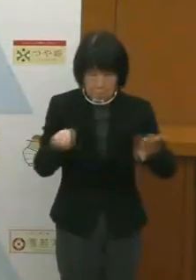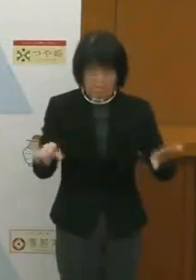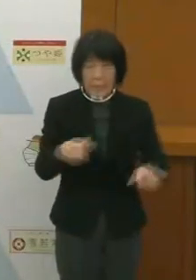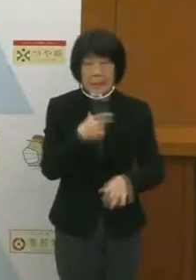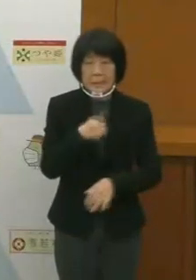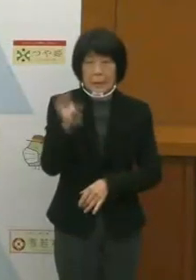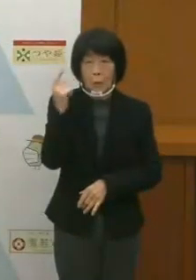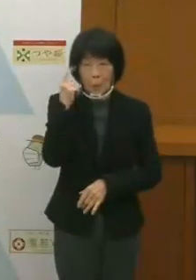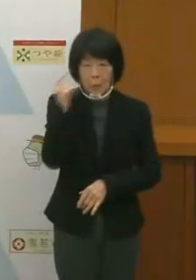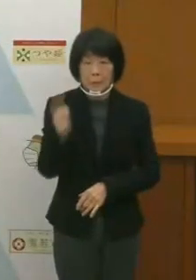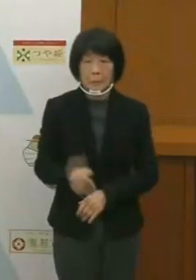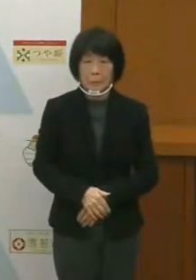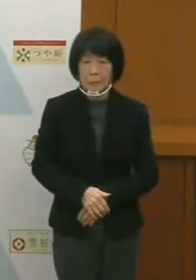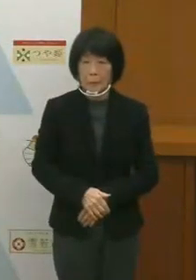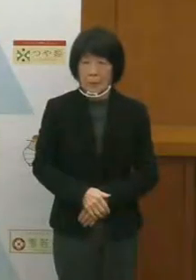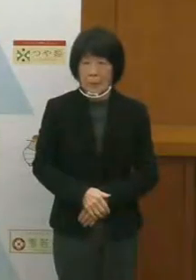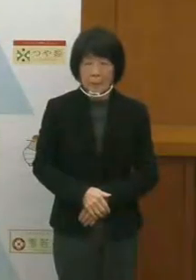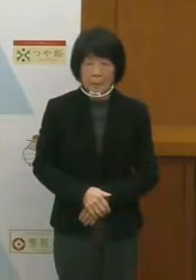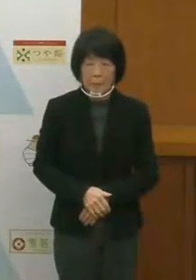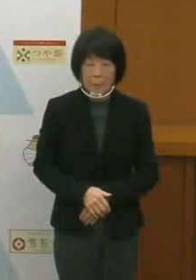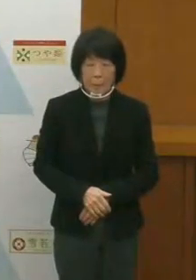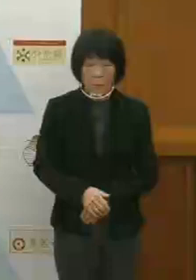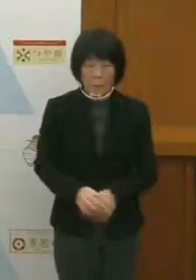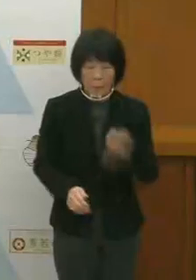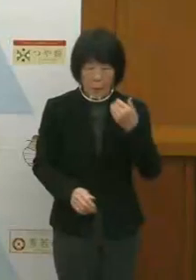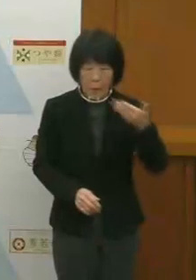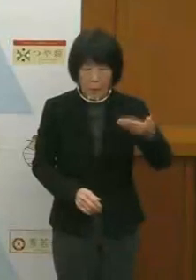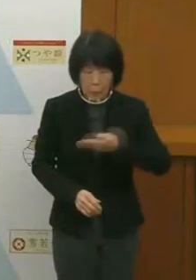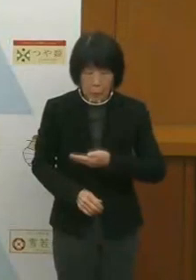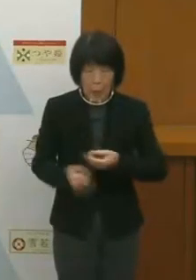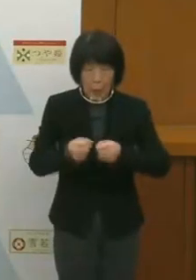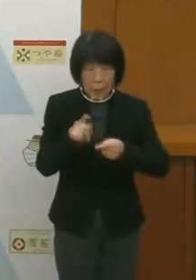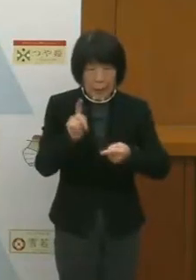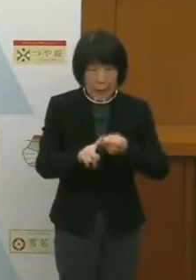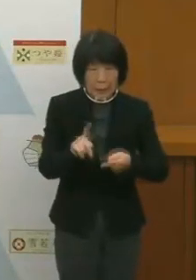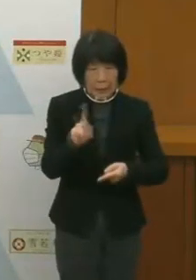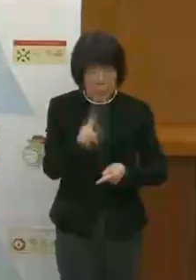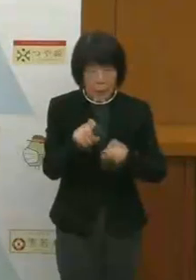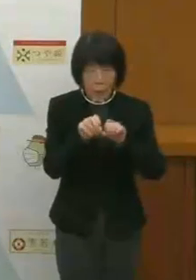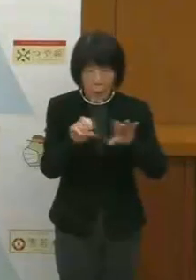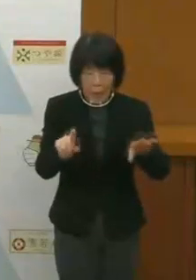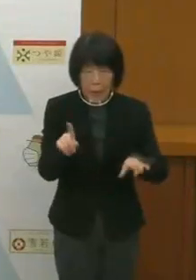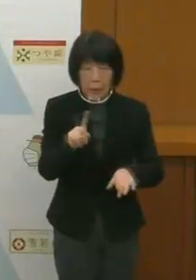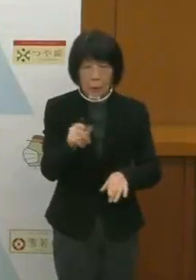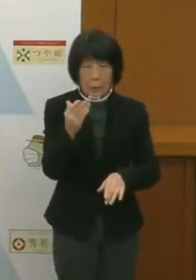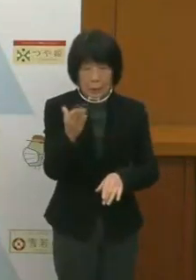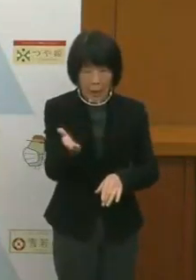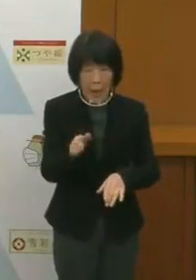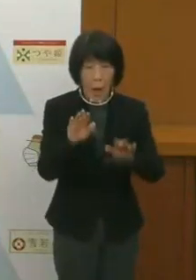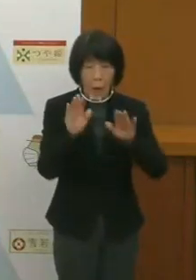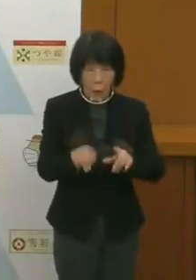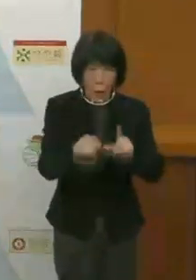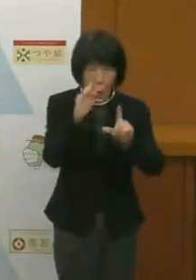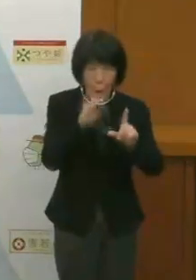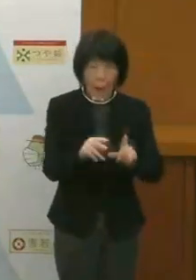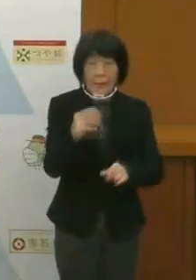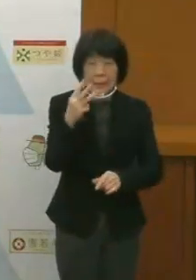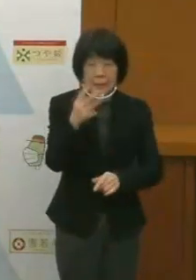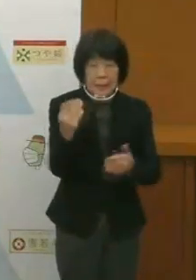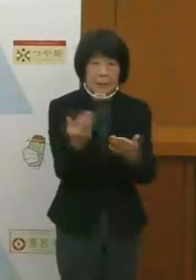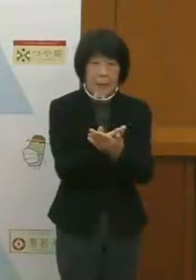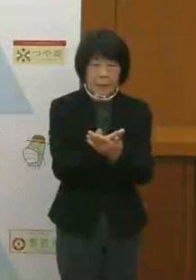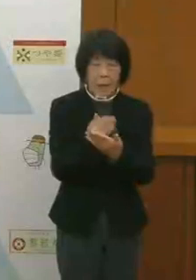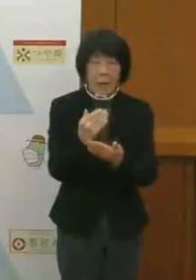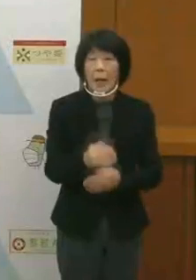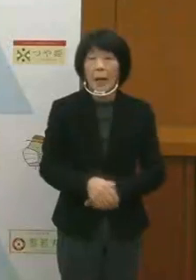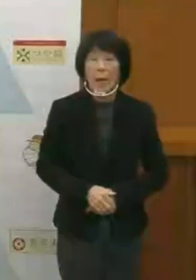そういったことっていうか具体的に呼びかけはあるんでしょうか。なので今日レベル3になったんですよね。 そうです、 そういった 今